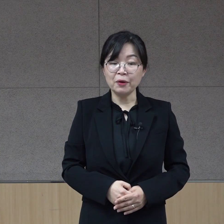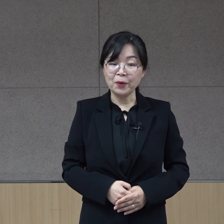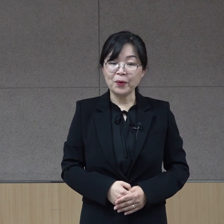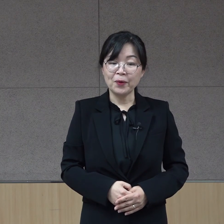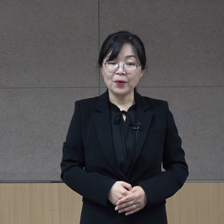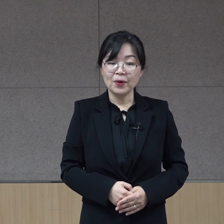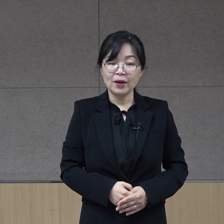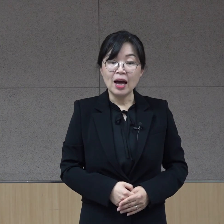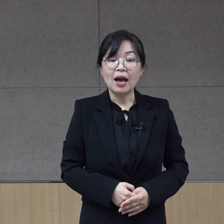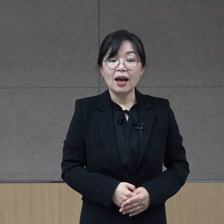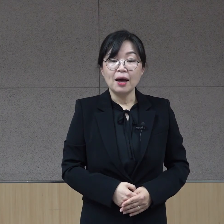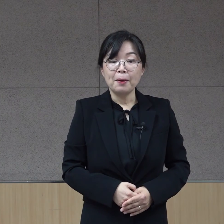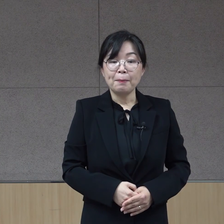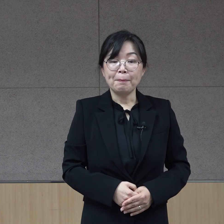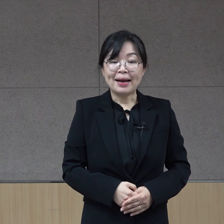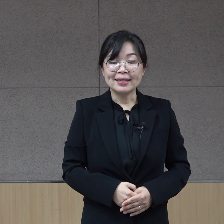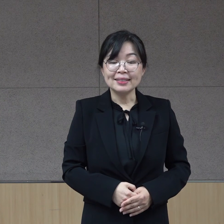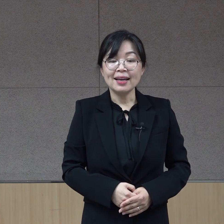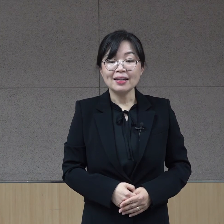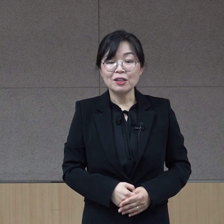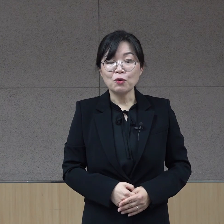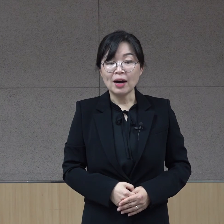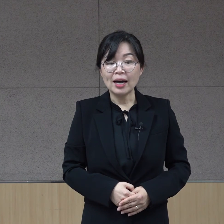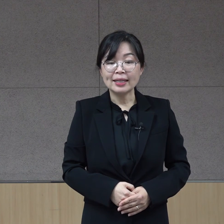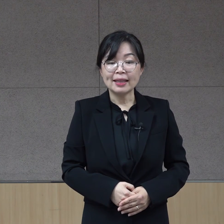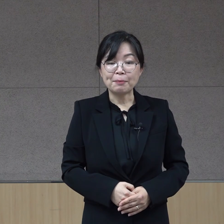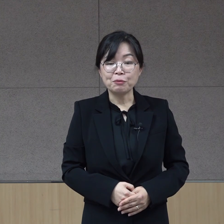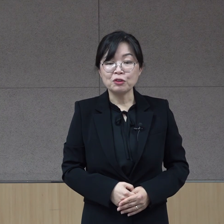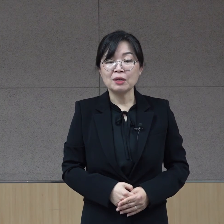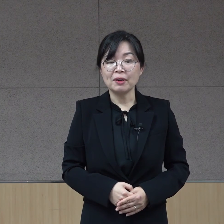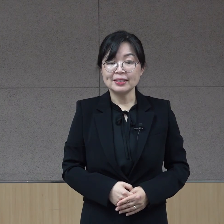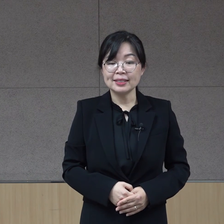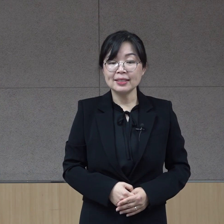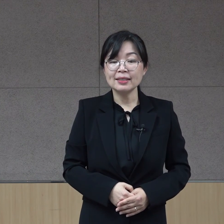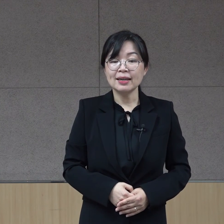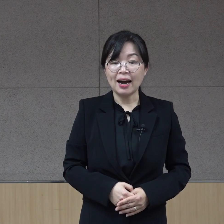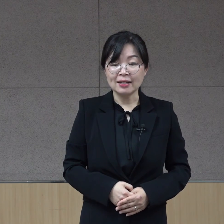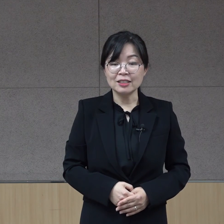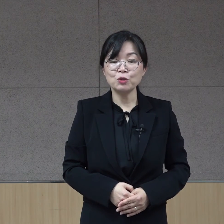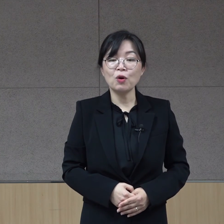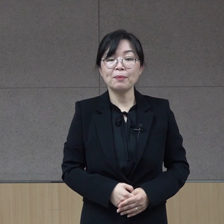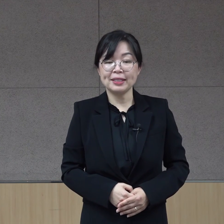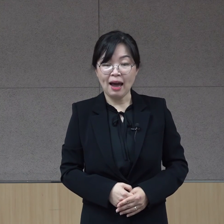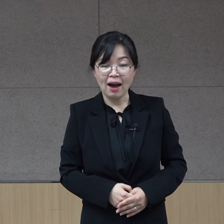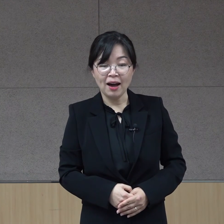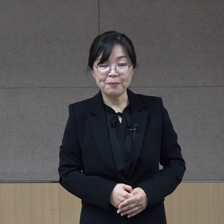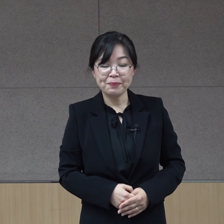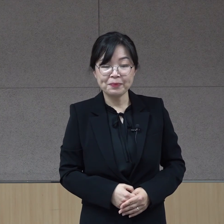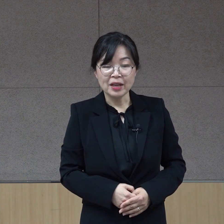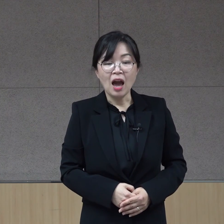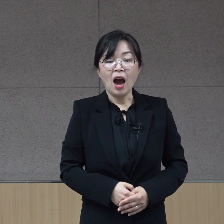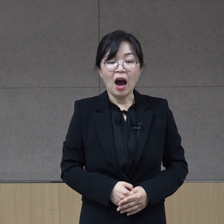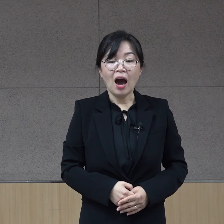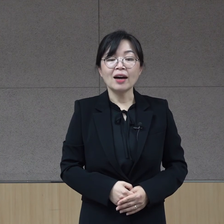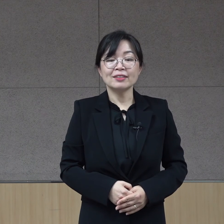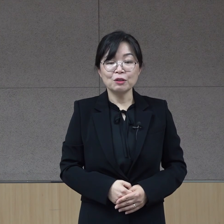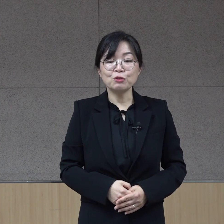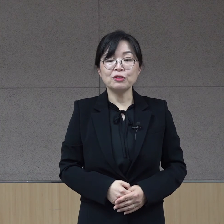좋아하나요? 맑은 하늘과 단풍이 멋진 가을을 좋아합니다. 아,